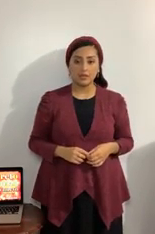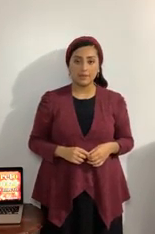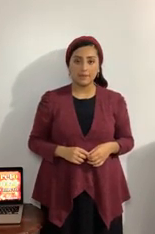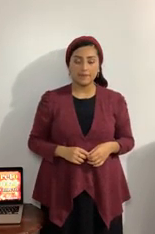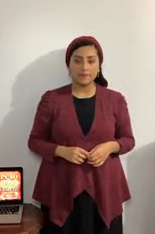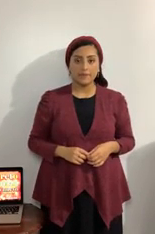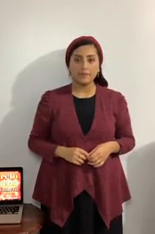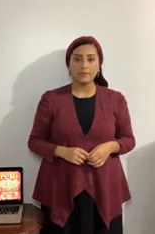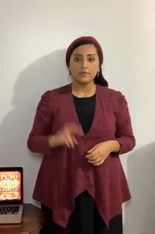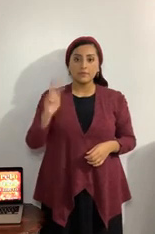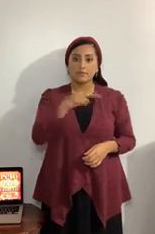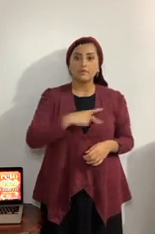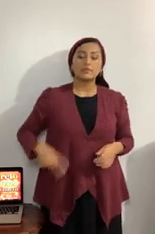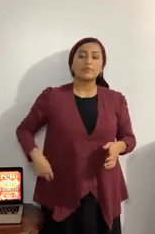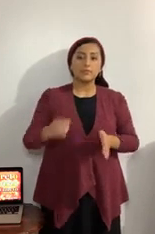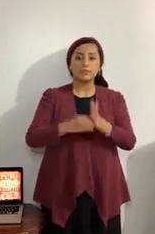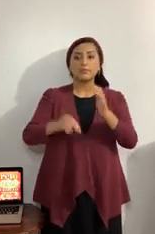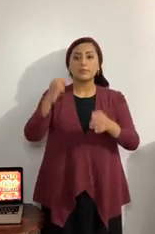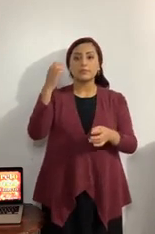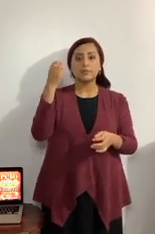Segunda de Reyes 17, 16 al 20.